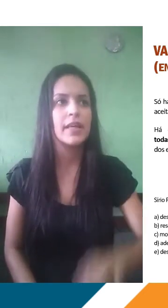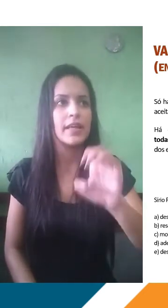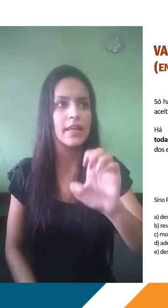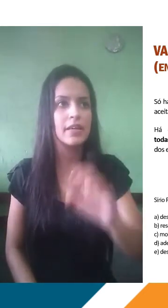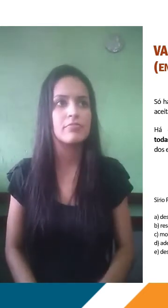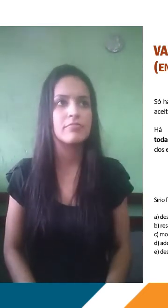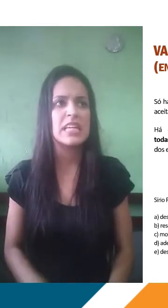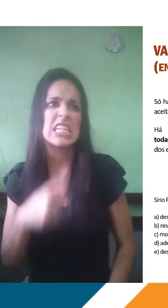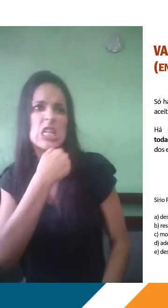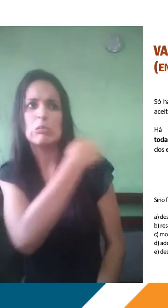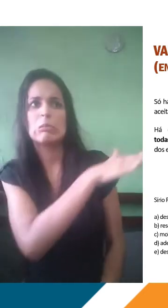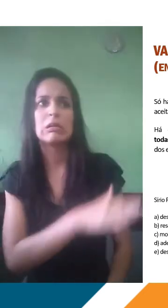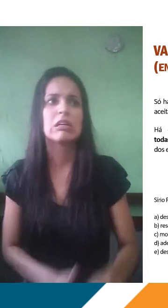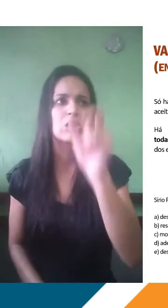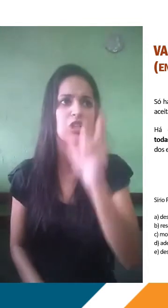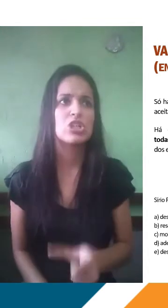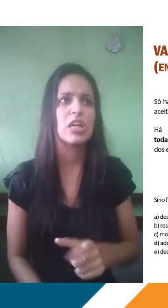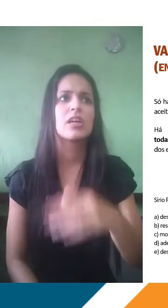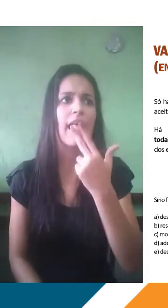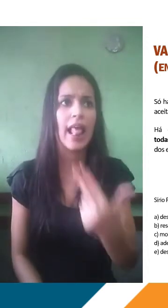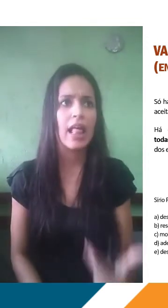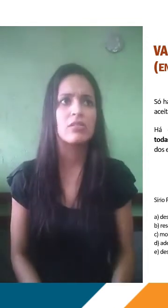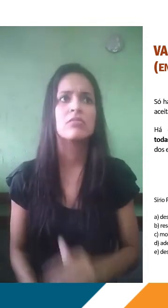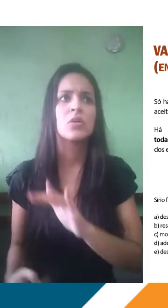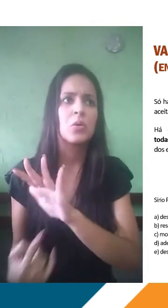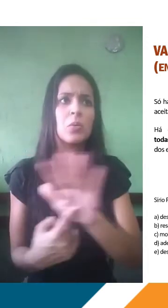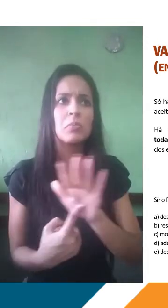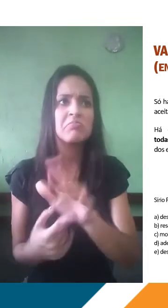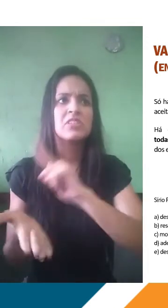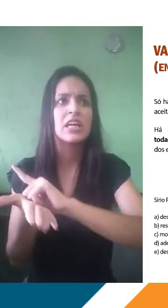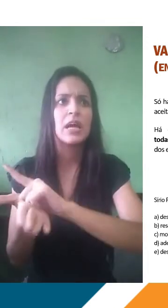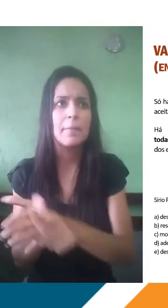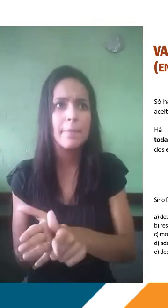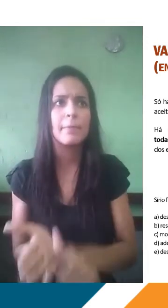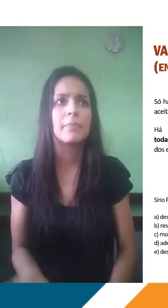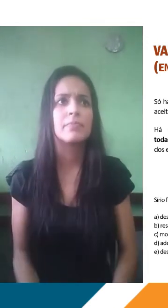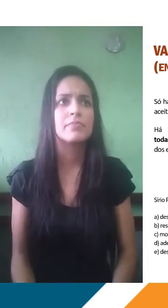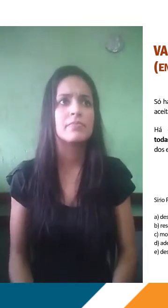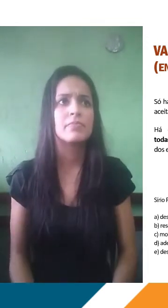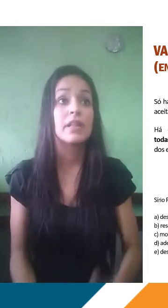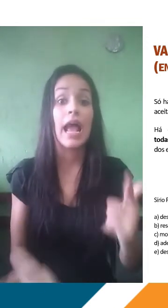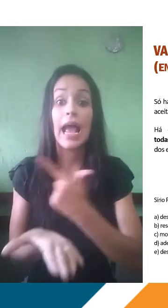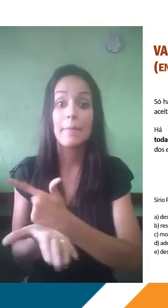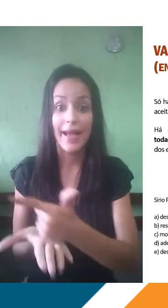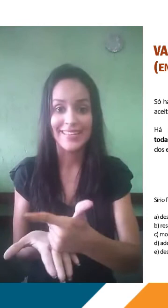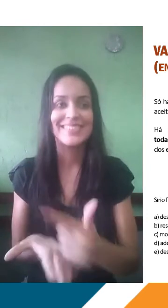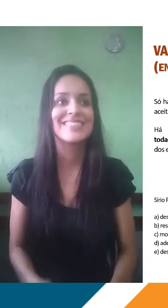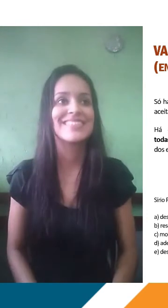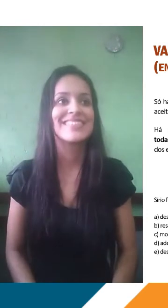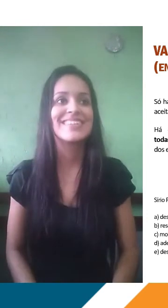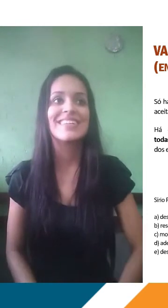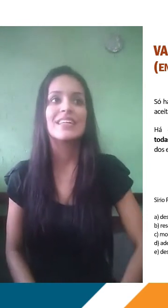sociolinguística E o candidato deve lembrar-se do que aprendeu acerca de variação linguística A língua normalmente se